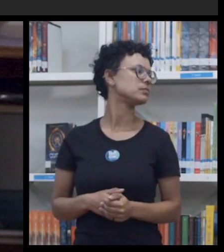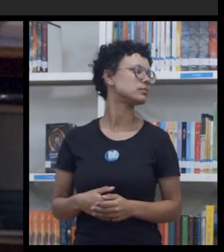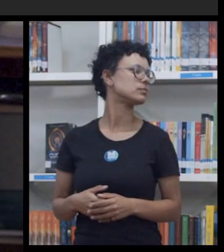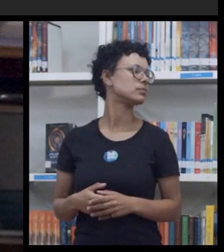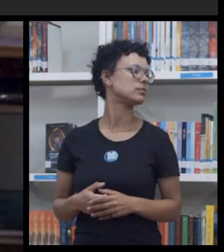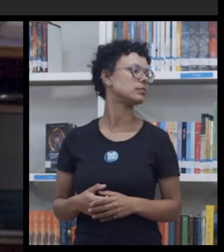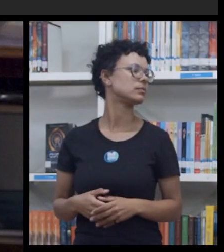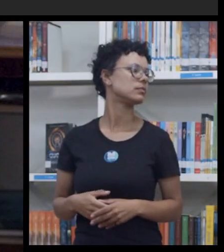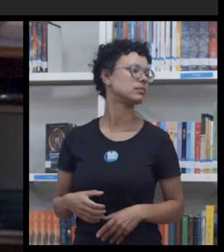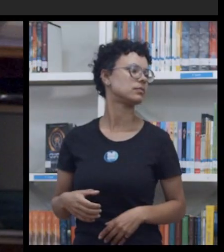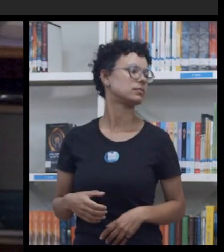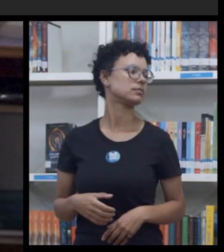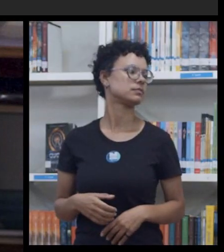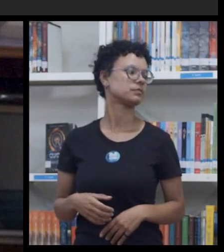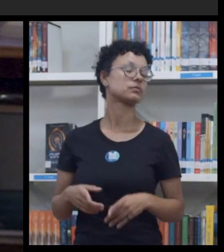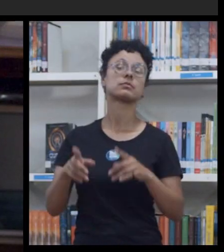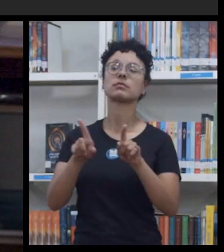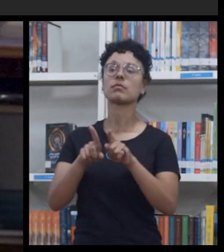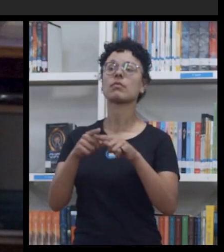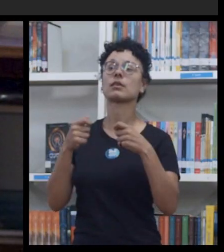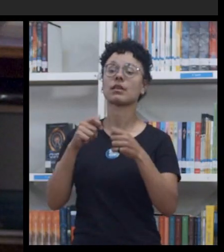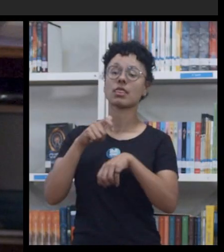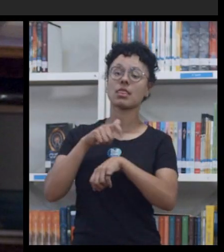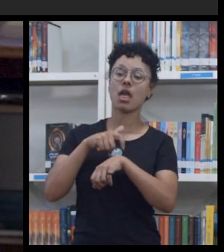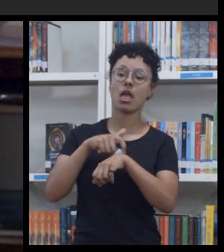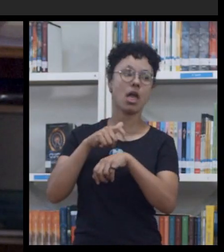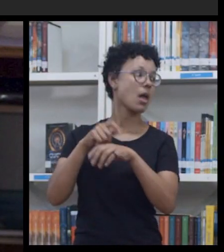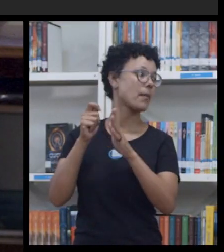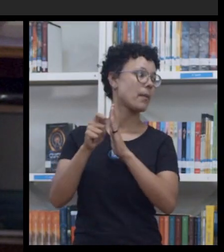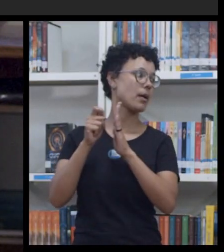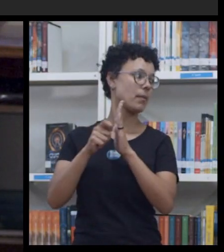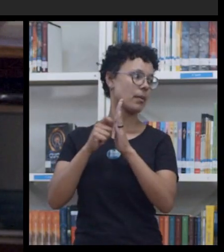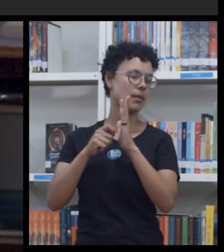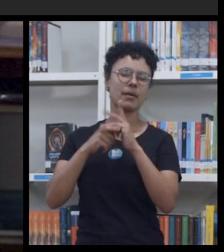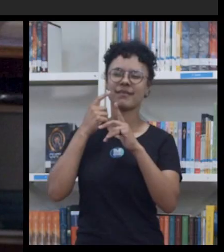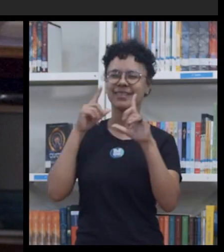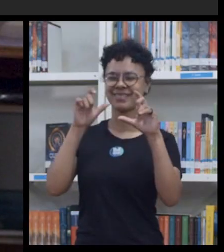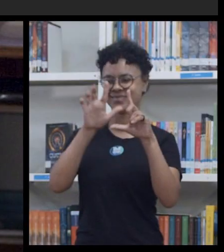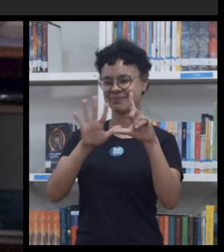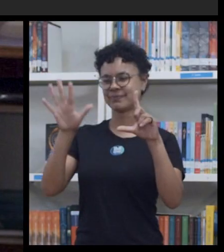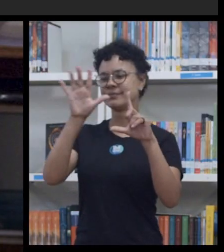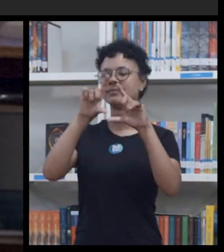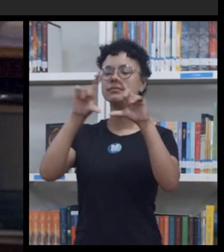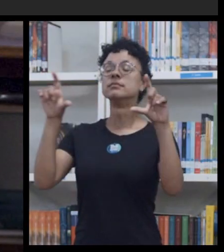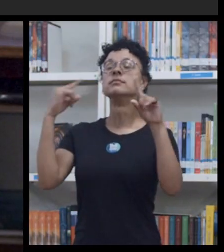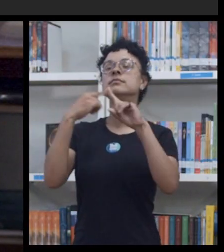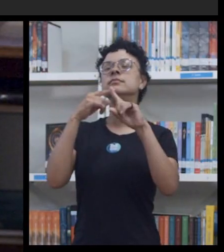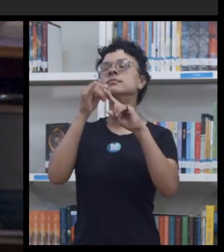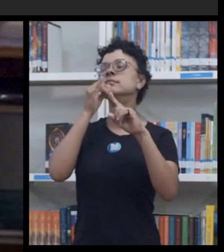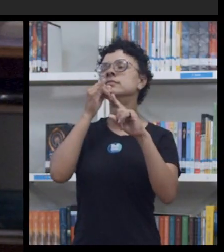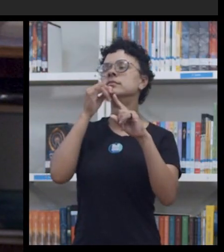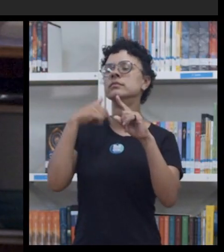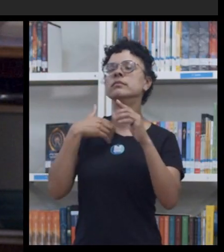trabalho. E precisa de tempo para ser desenvolvido. Eu usei essa No slide, imagem, foto de um mural com porque, assim, uma coisa post-its. que eu